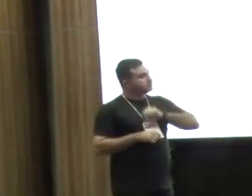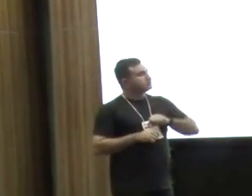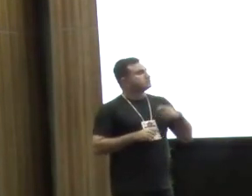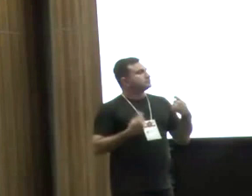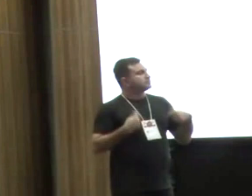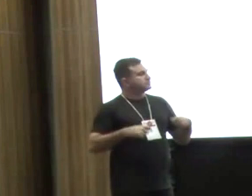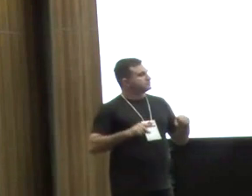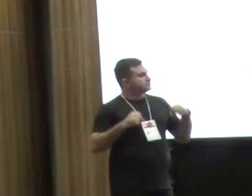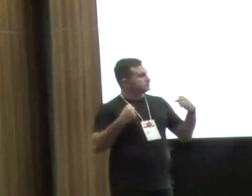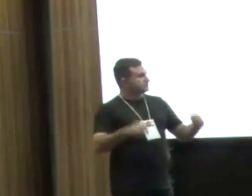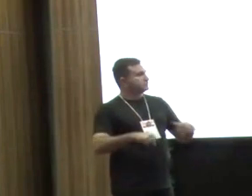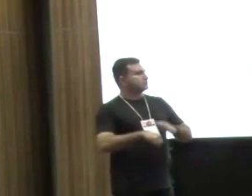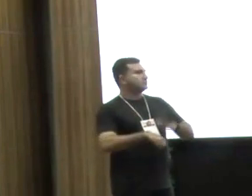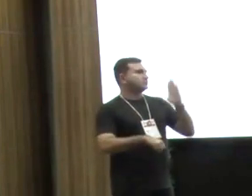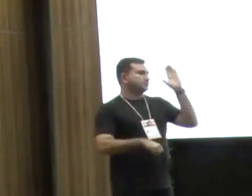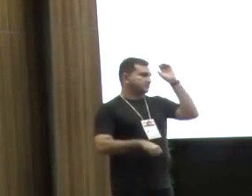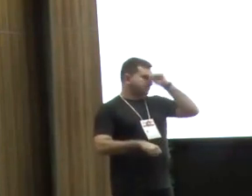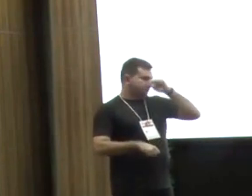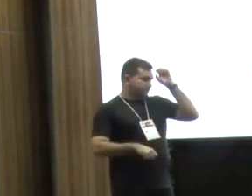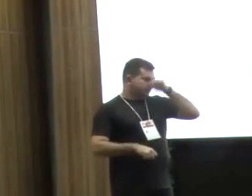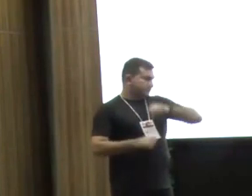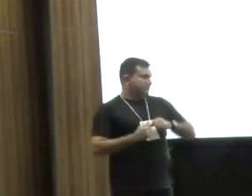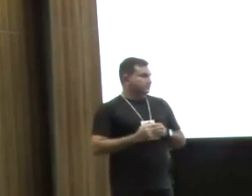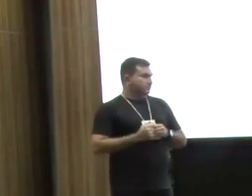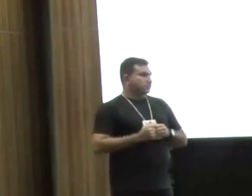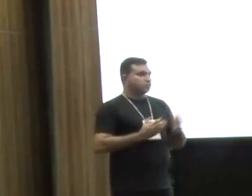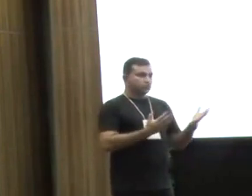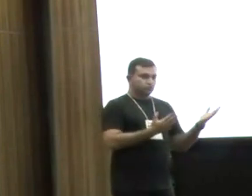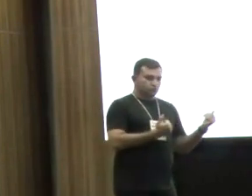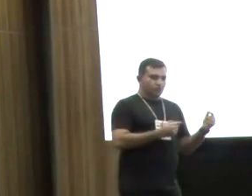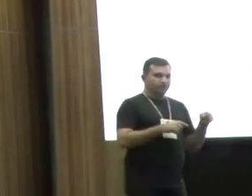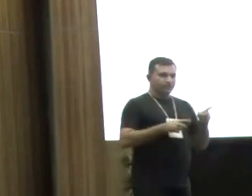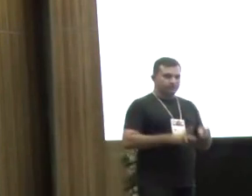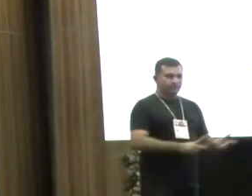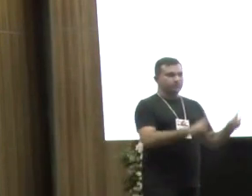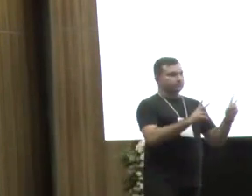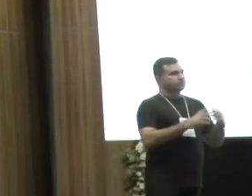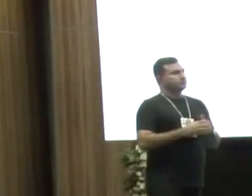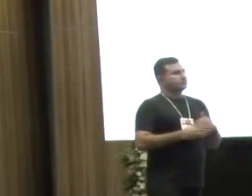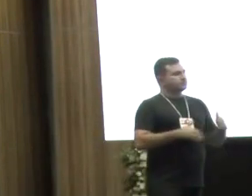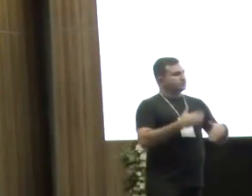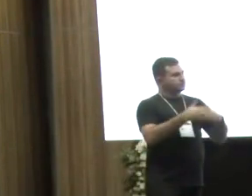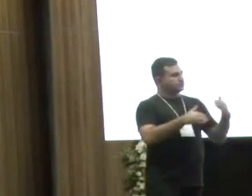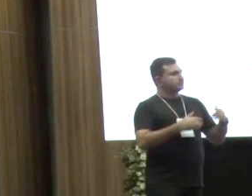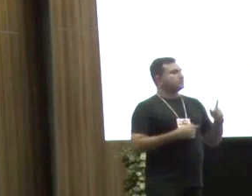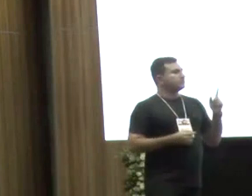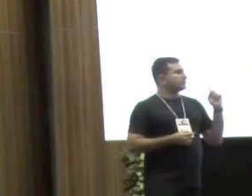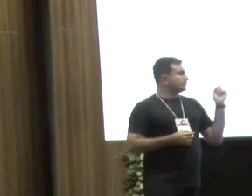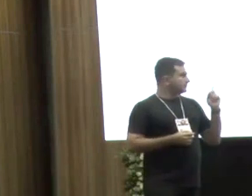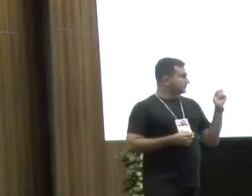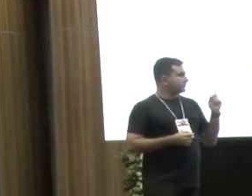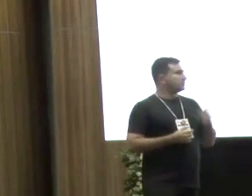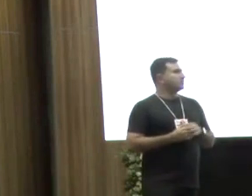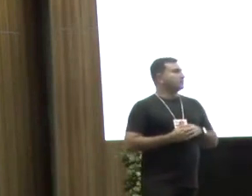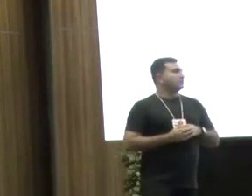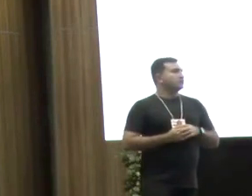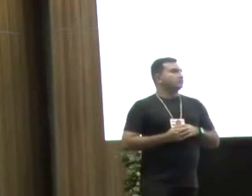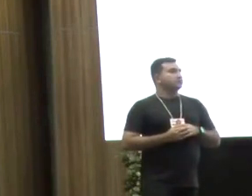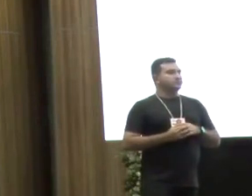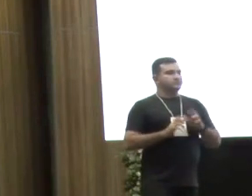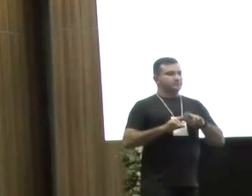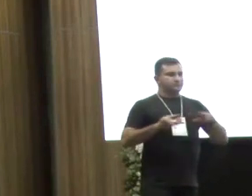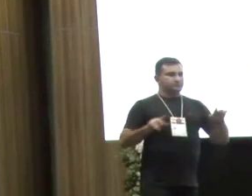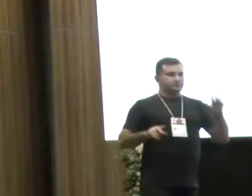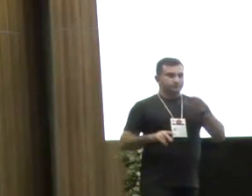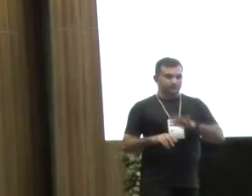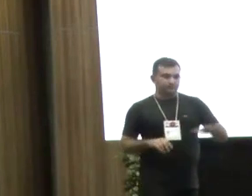têm muito a aprender com a formação com que os mais novos estão chegando. Essa matriz de ações, tanto no